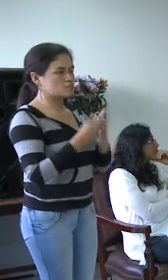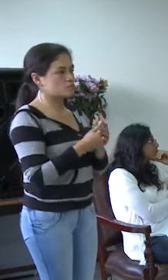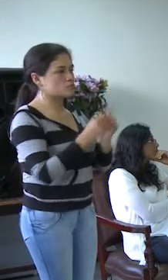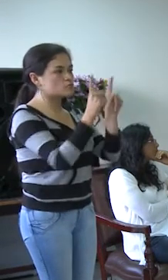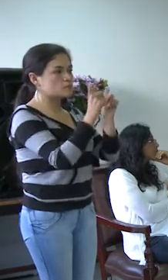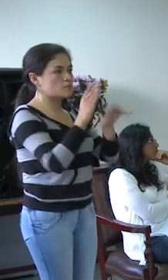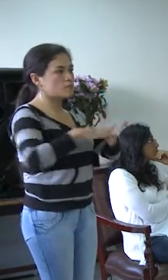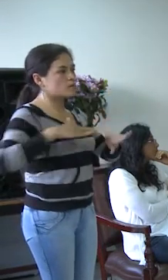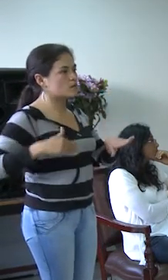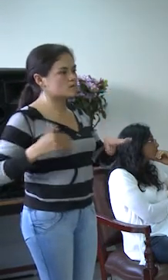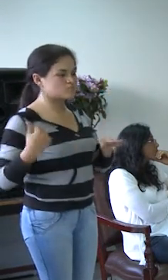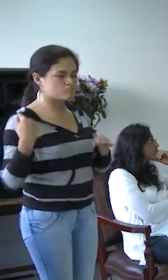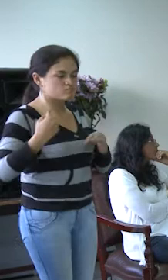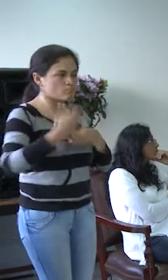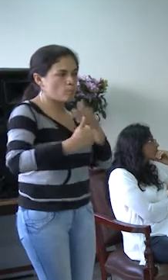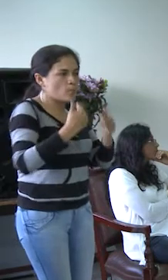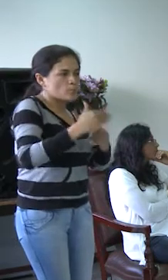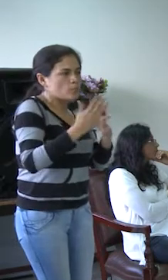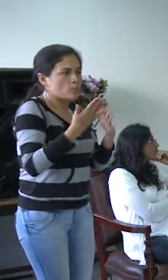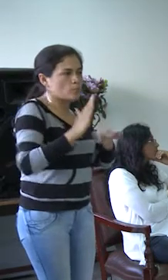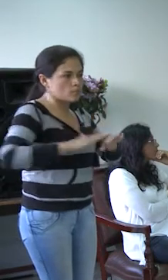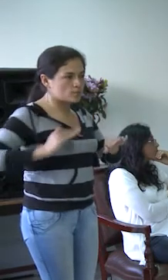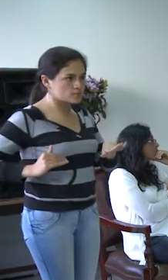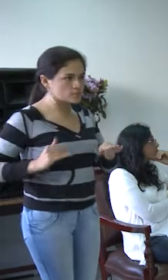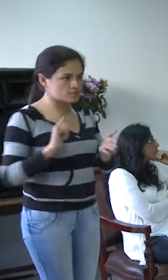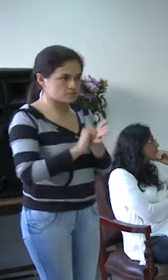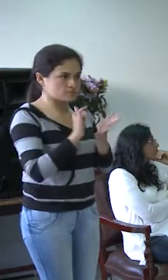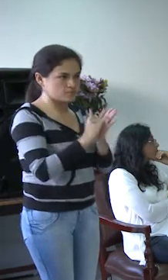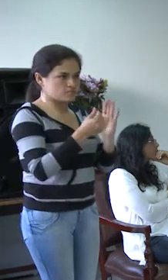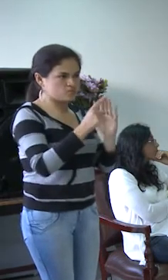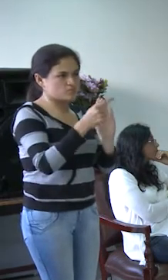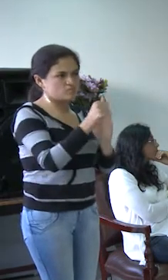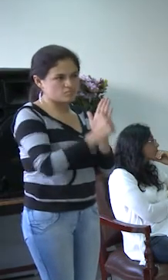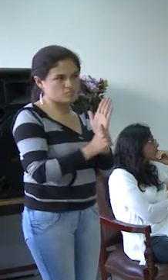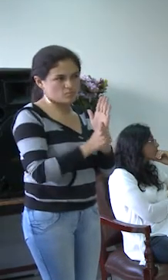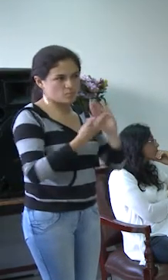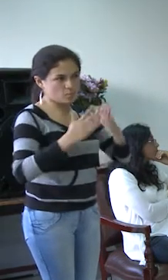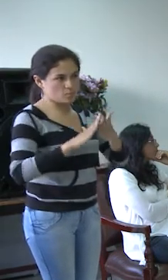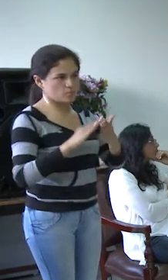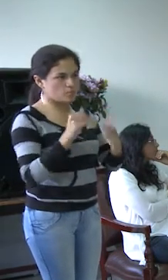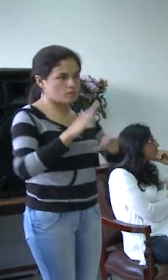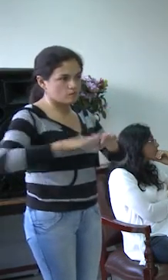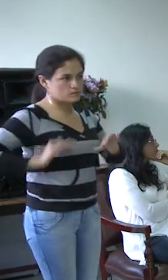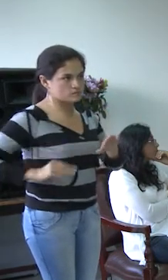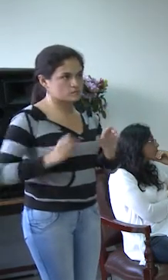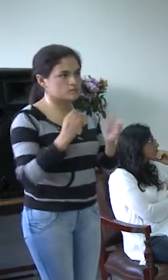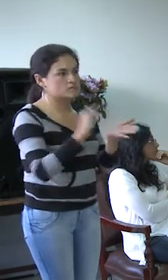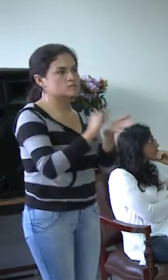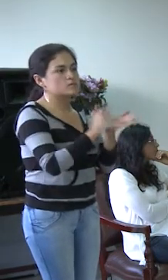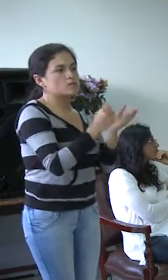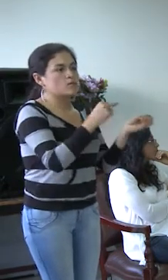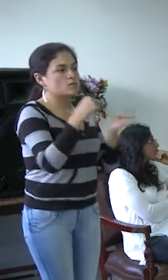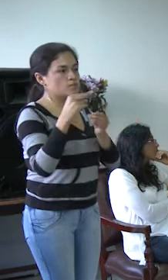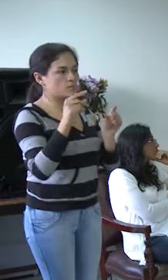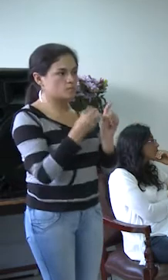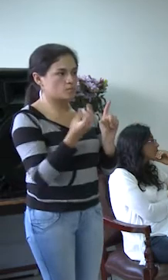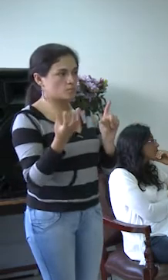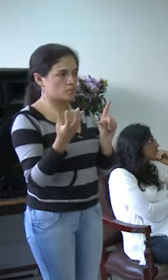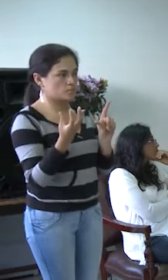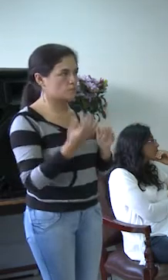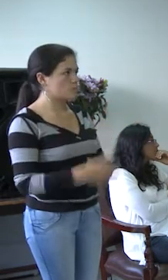la trayectoria, sus antecedentes y sentidos vinculados a la educación popular